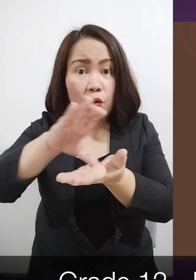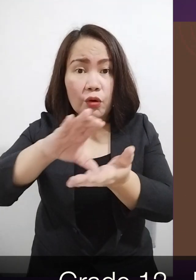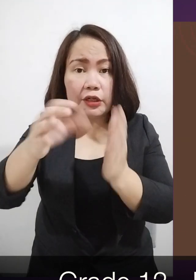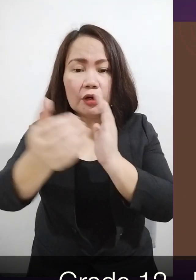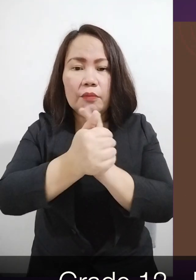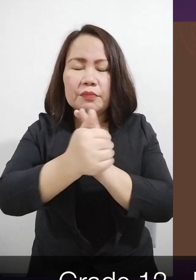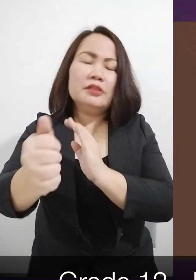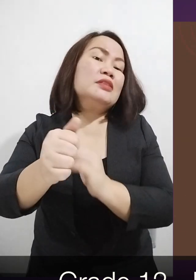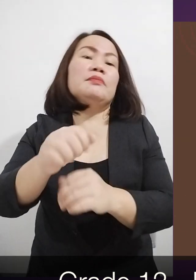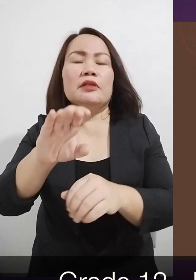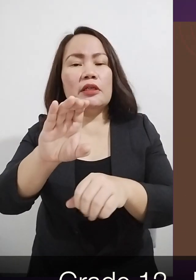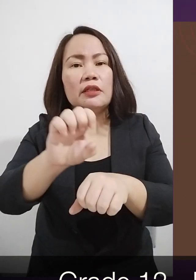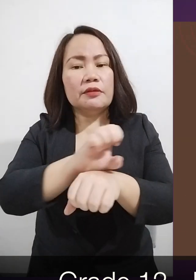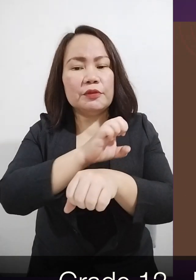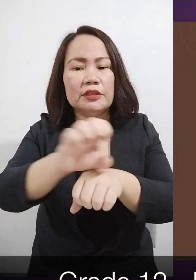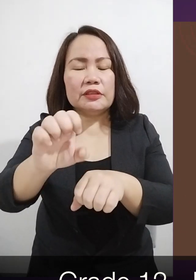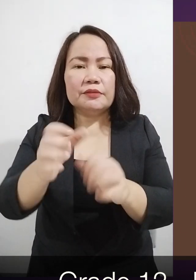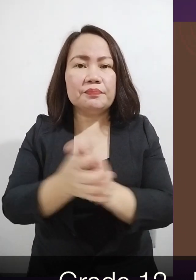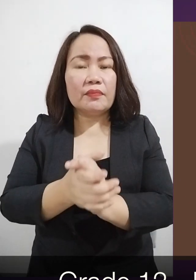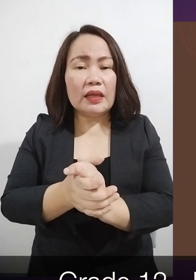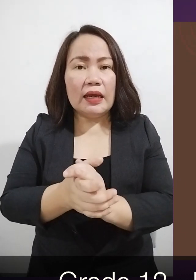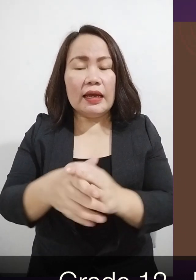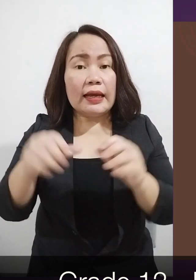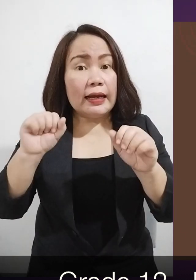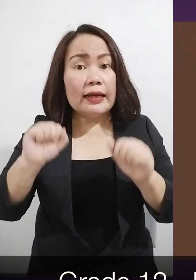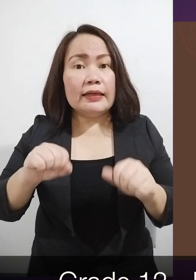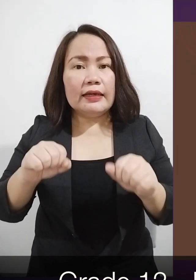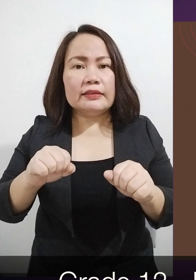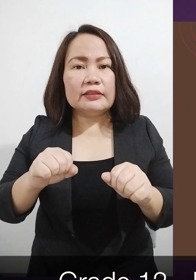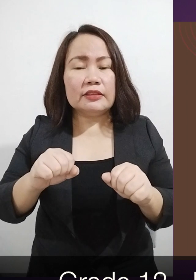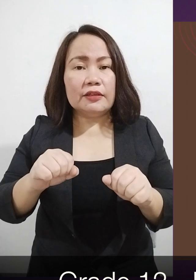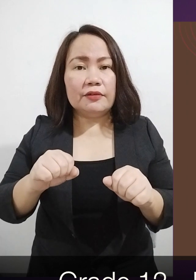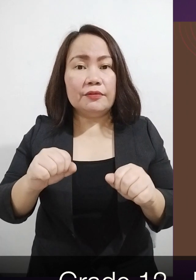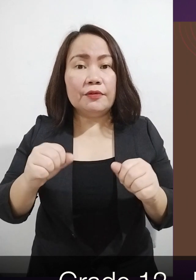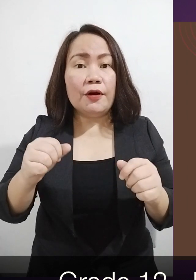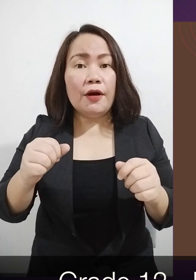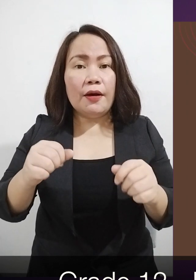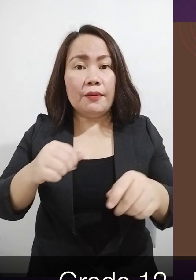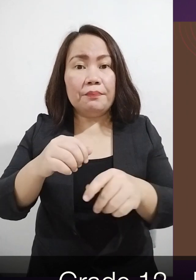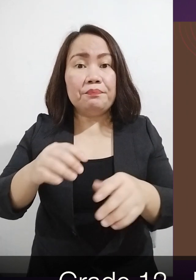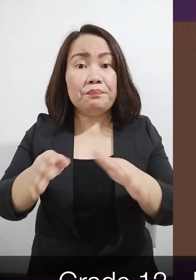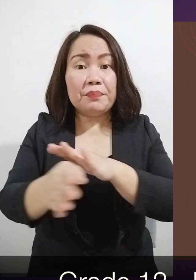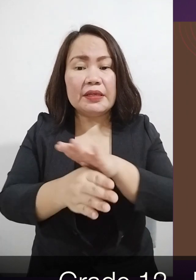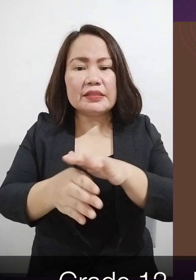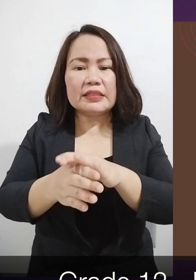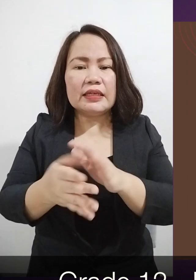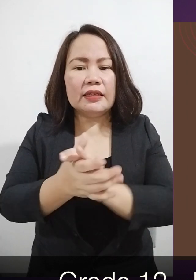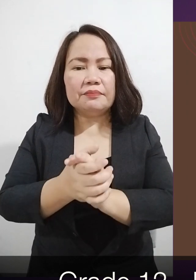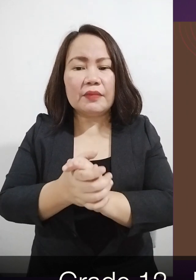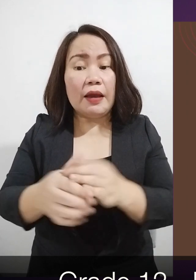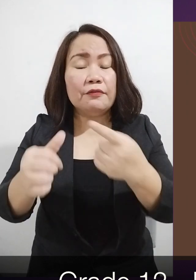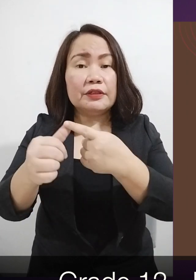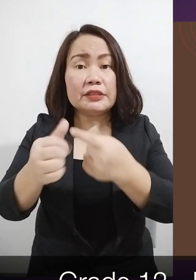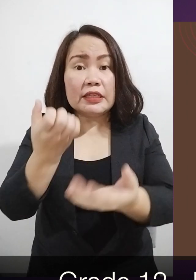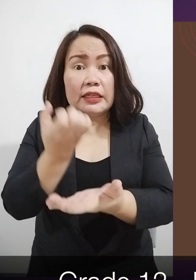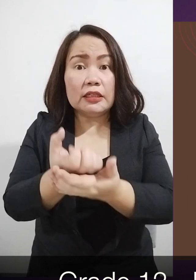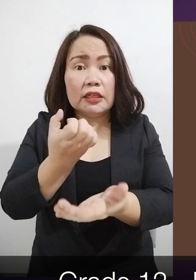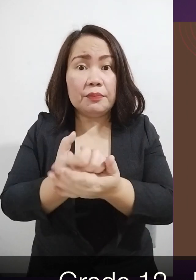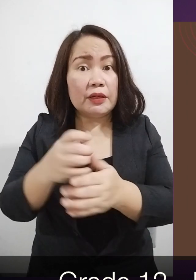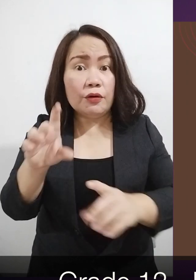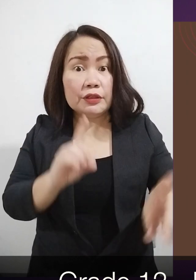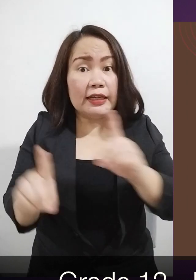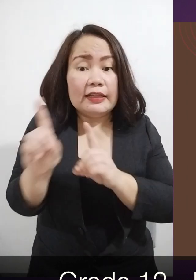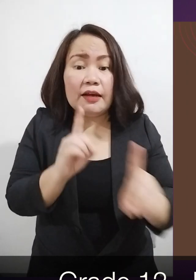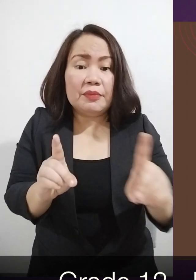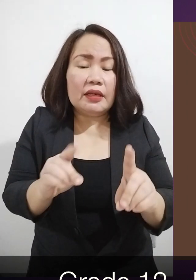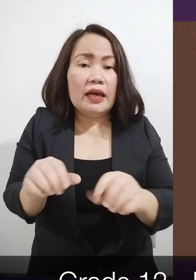Core competencies in entrepreneurship o mga kakayahang pangunahin sa pagnenegosyo. 1. Economic and dynamic activity